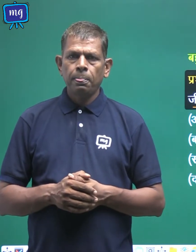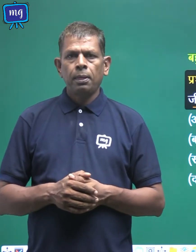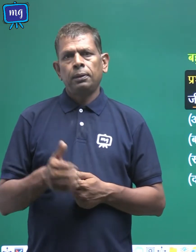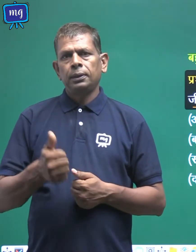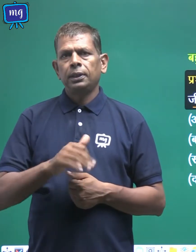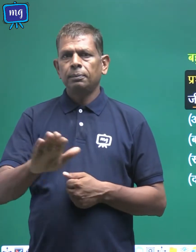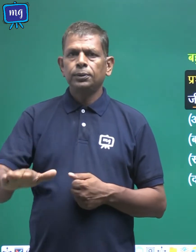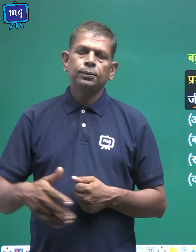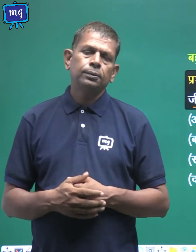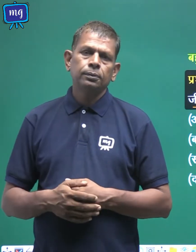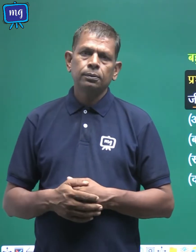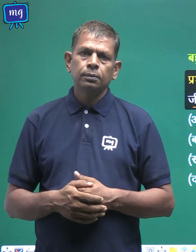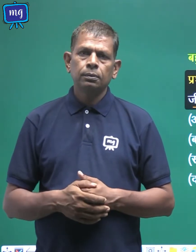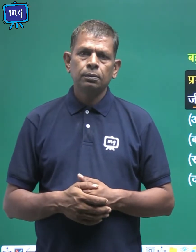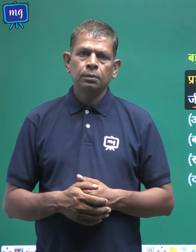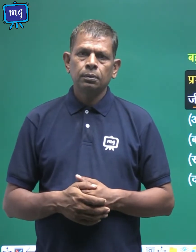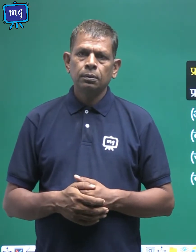ठीक है बच्चों।